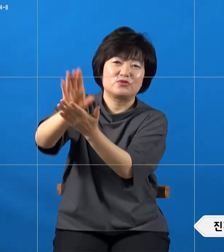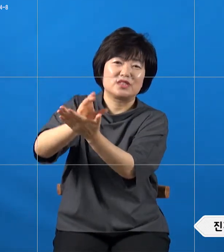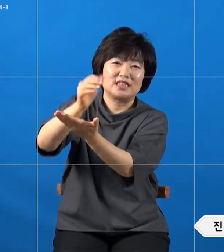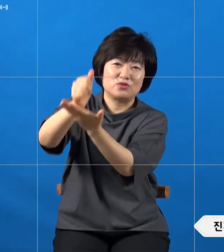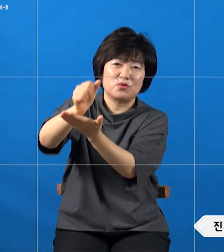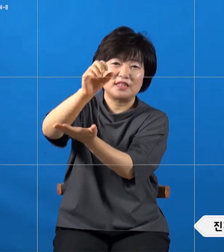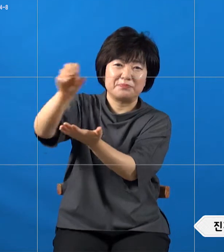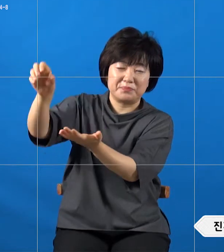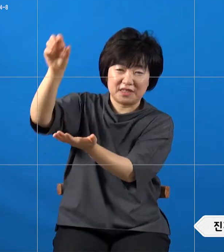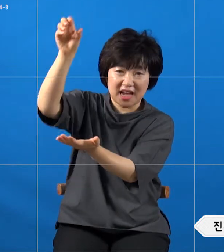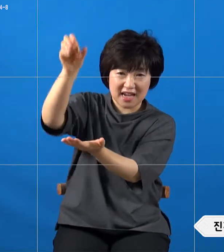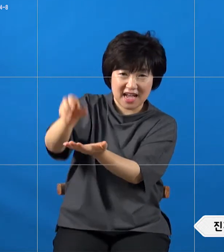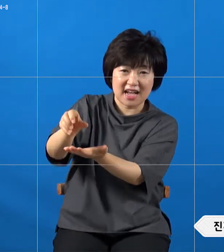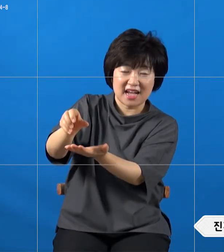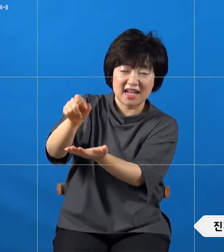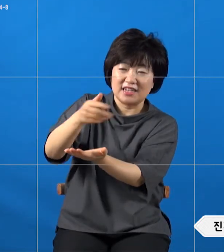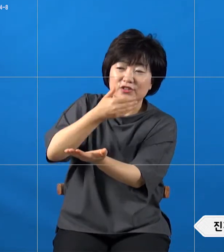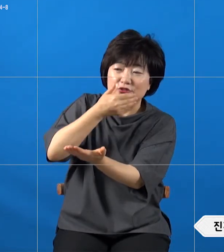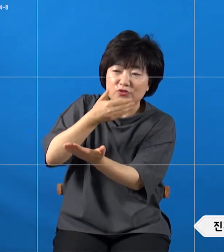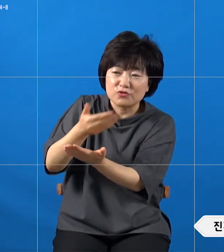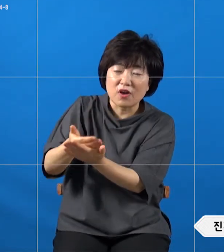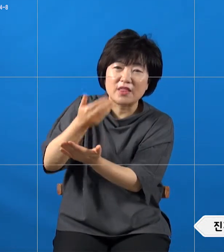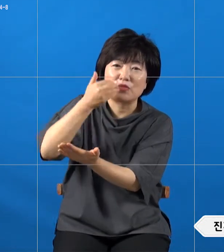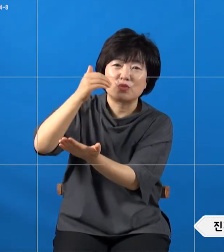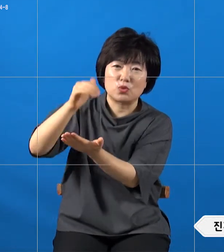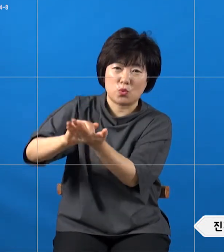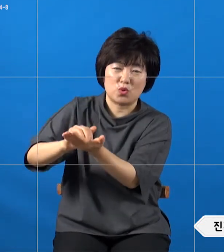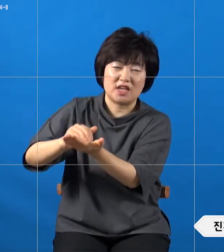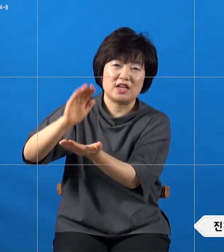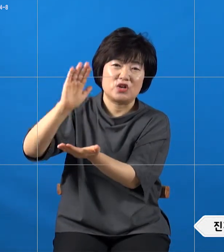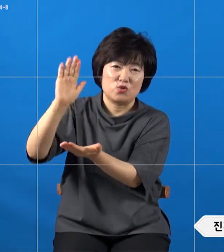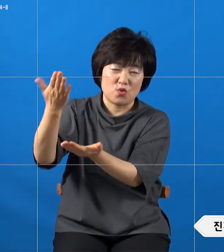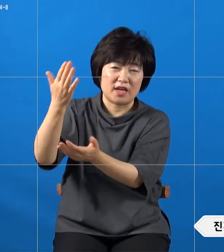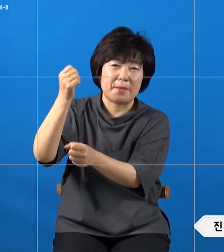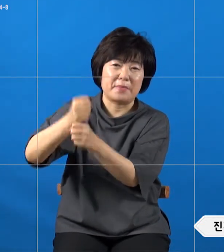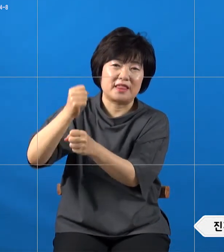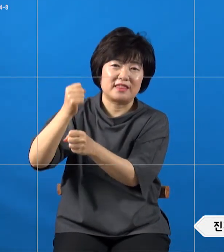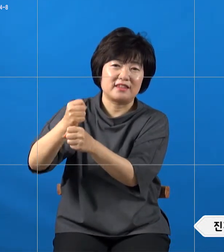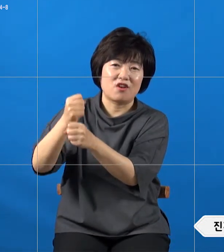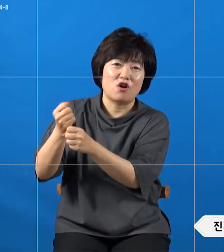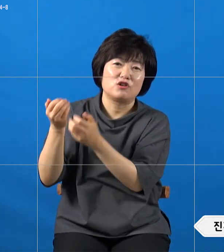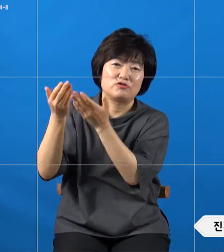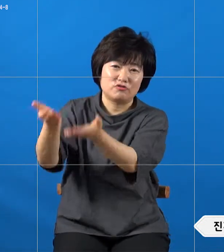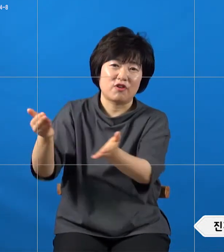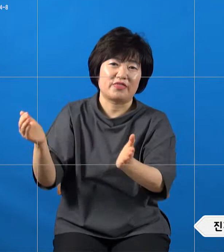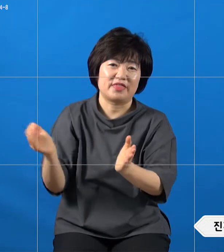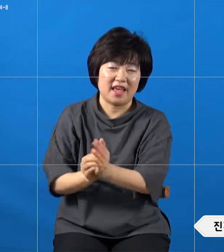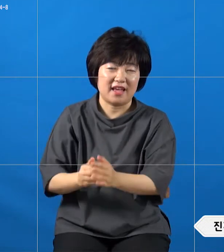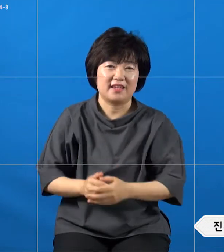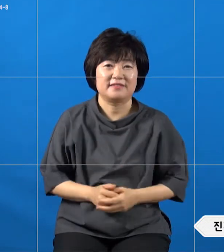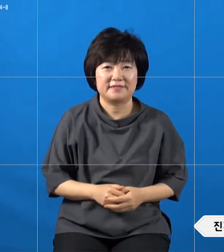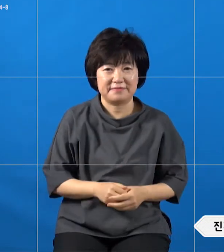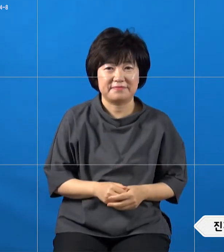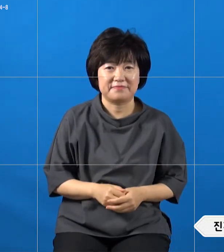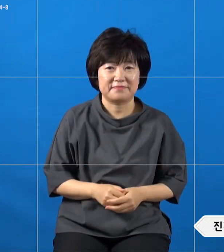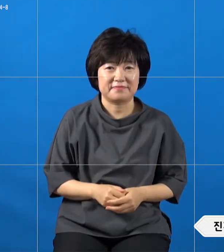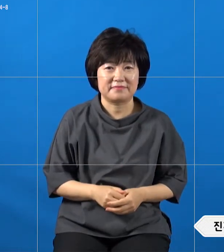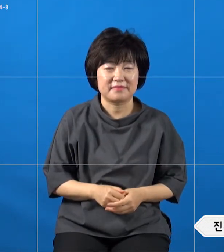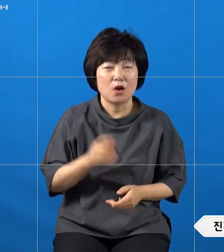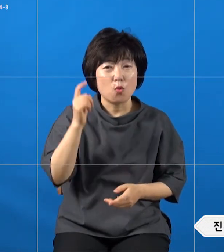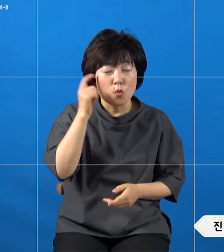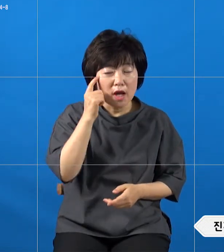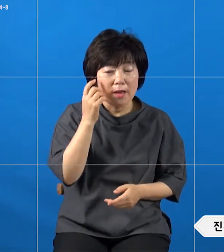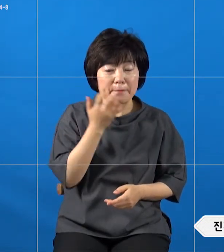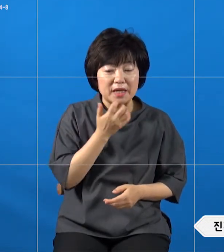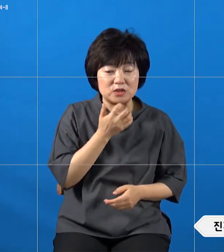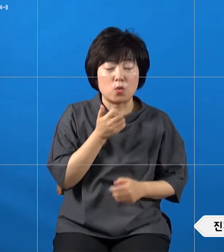십자가, 바로 그 모퉁이 돌이 되게 하셨다라고 말씀하고 계십니다. 왜